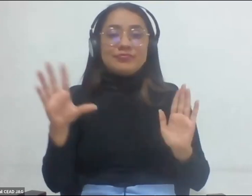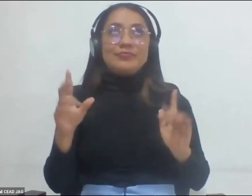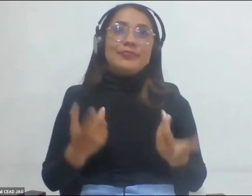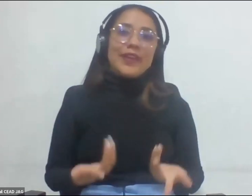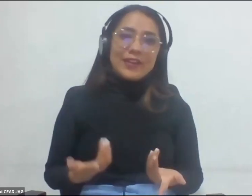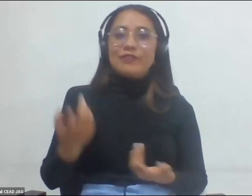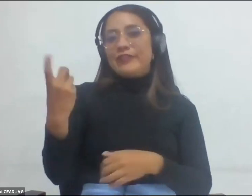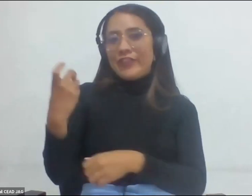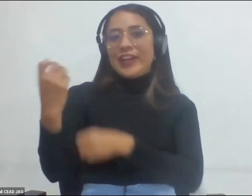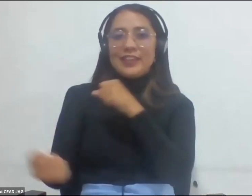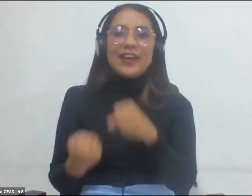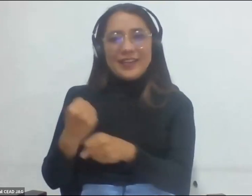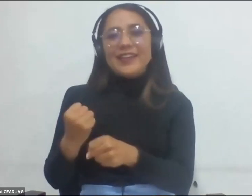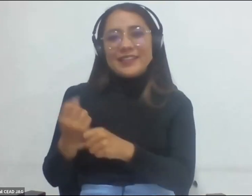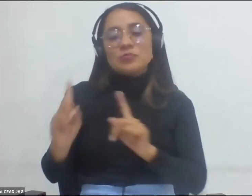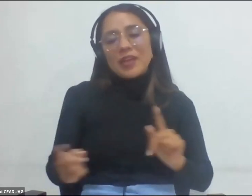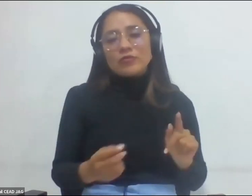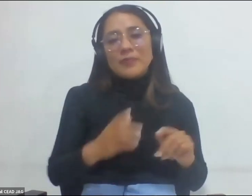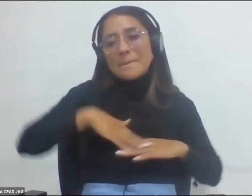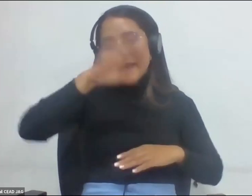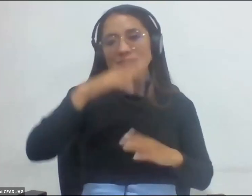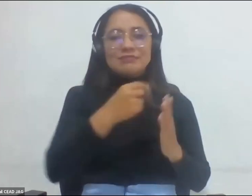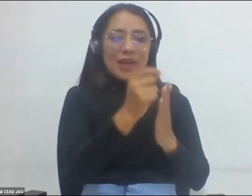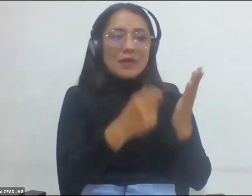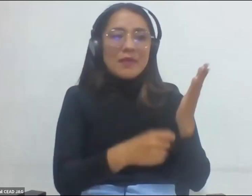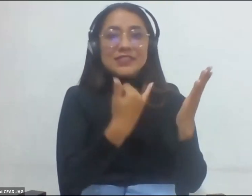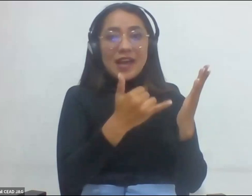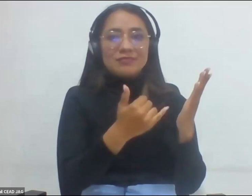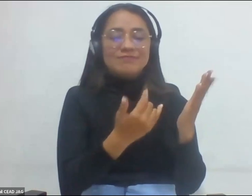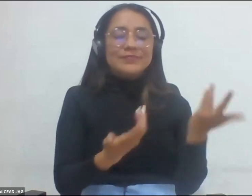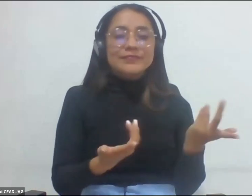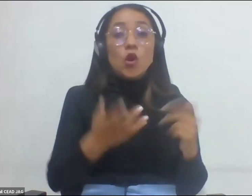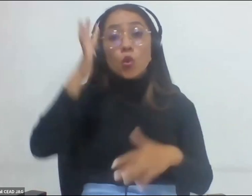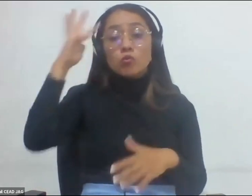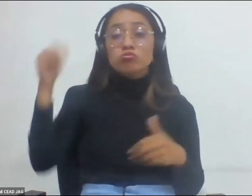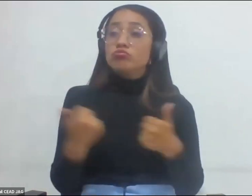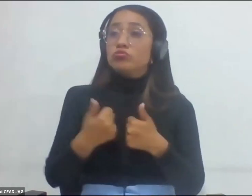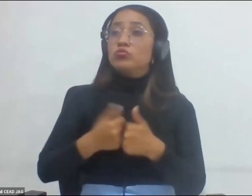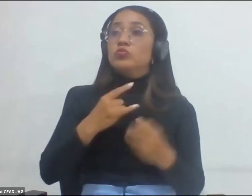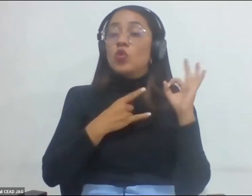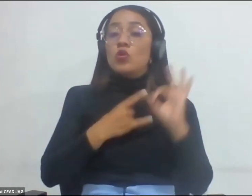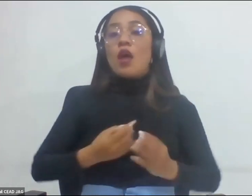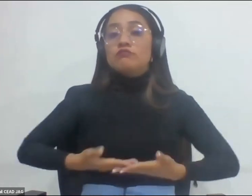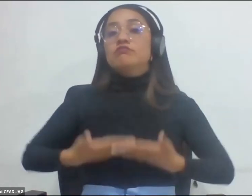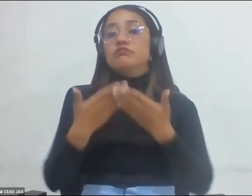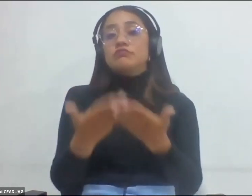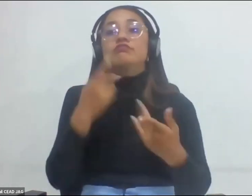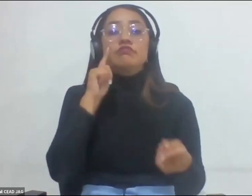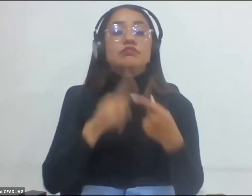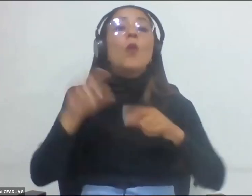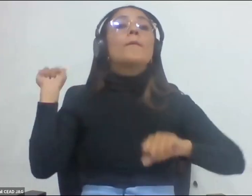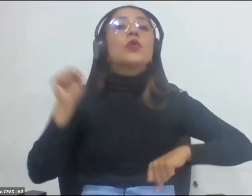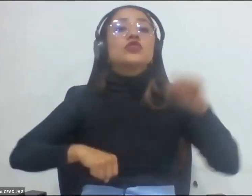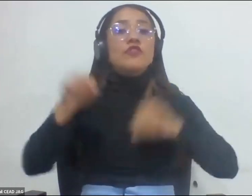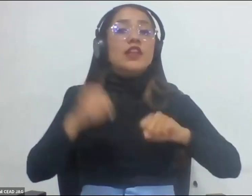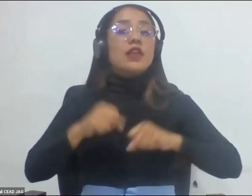por no está cumpliendo el de la edad la unal ofrece a través de más de 500 convenios en todo el país la posibilidad de acceder a